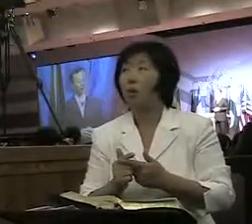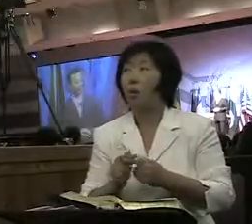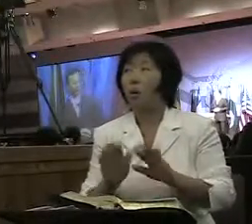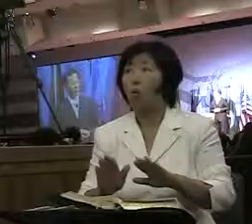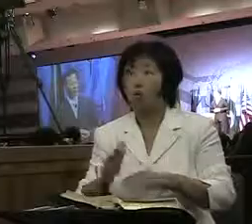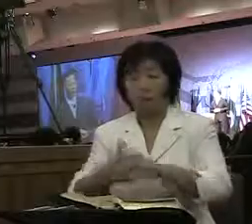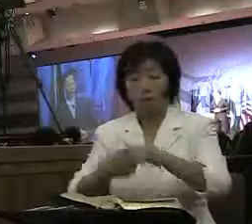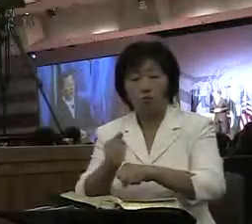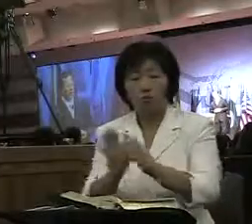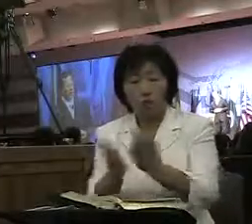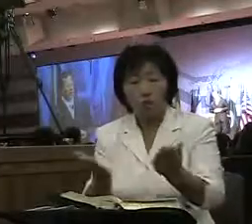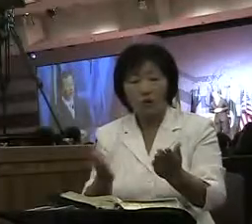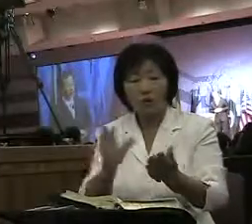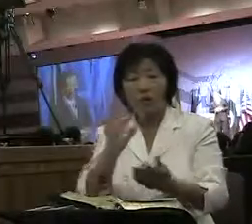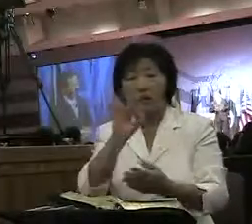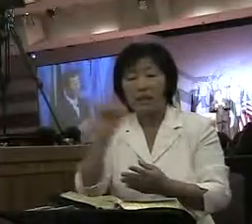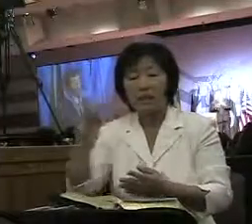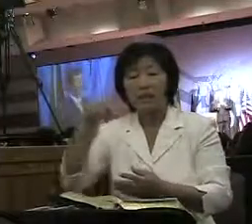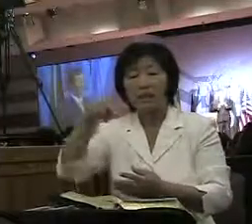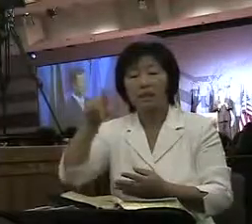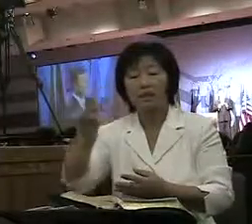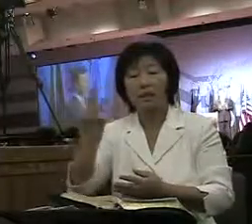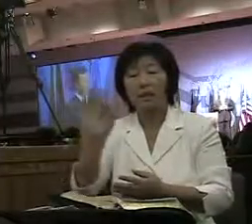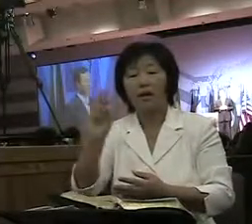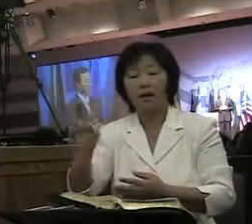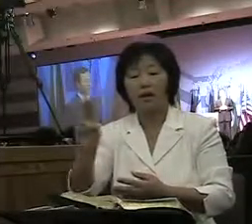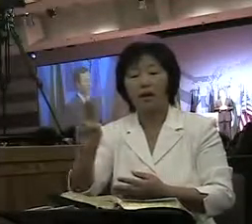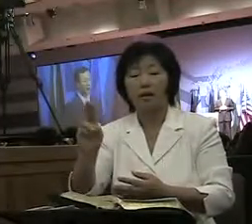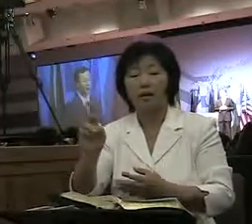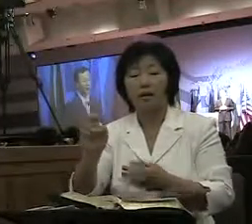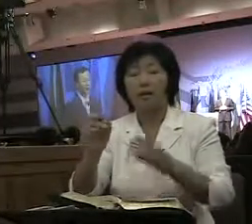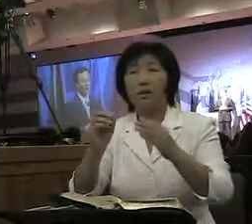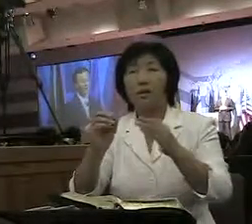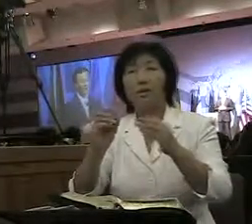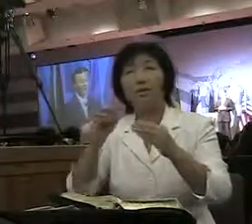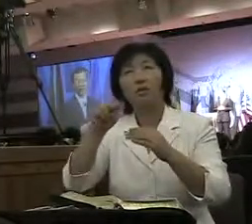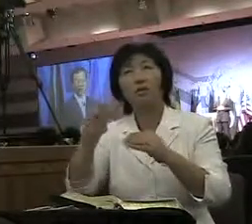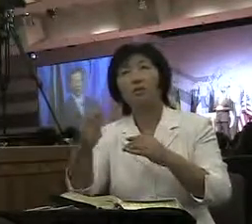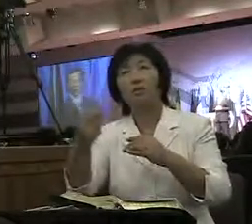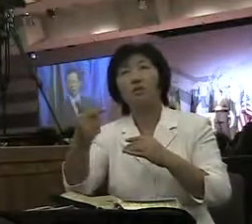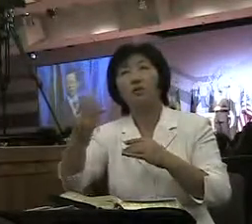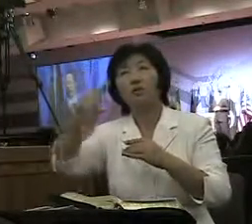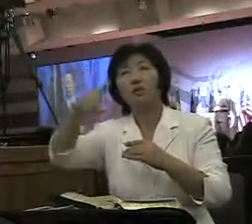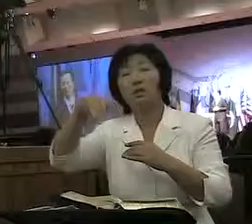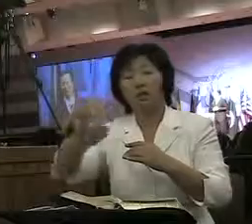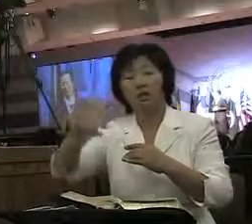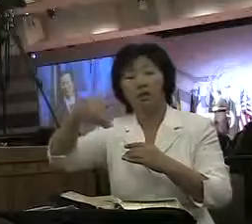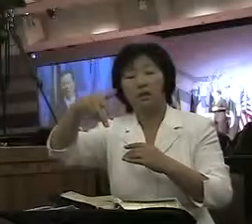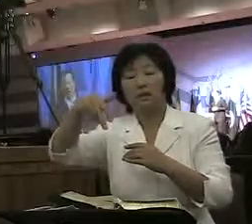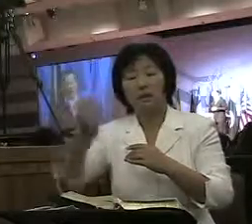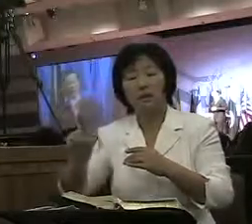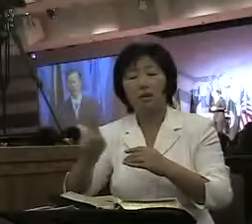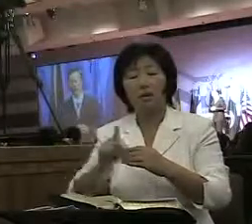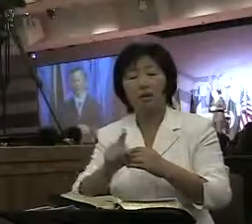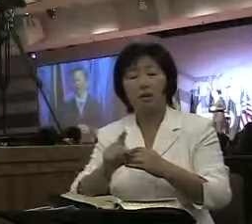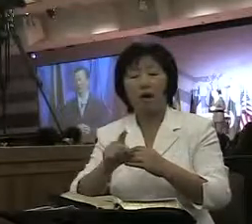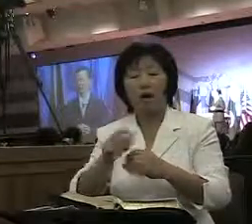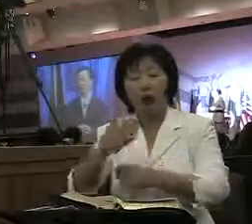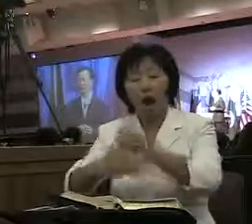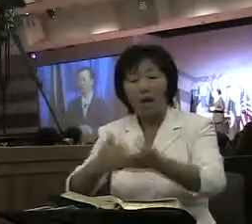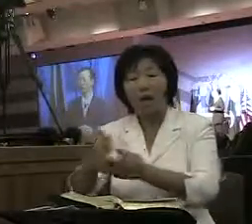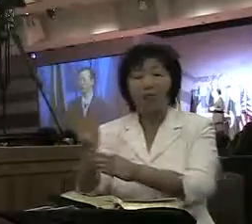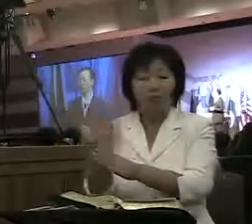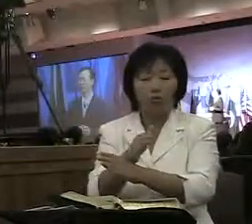오늘 본문에 나온 이사야 선지는 콜링을 받습니다. 8절에 보면 하나님께로부터 명확한 콜링을